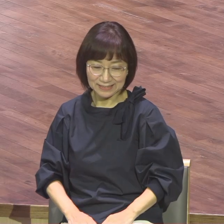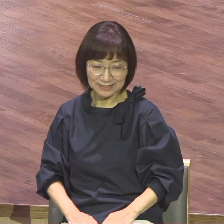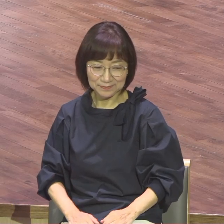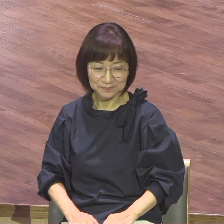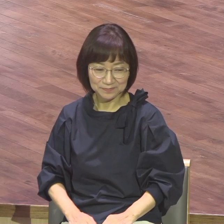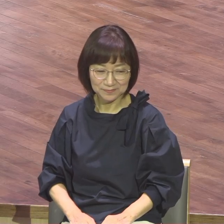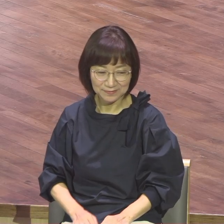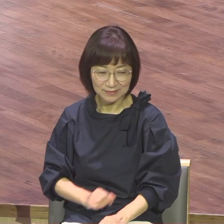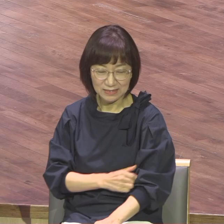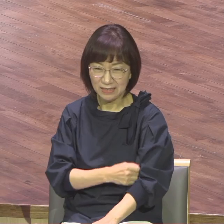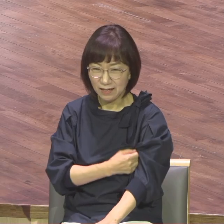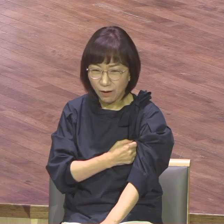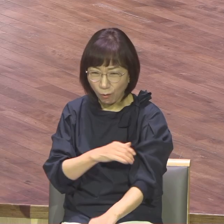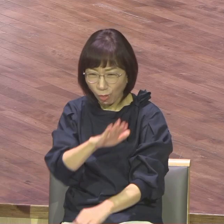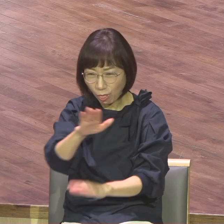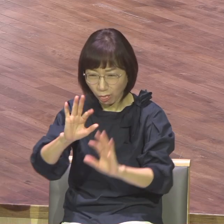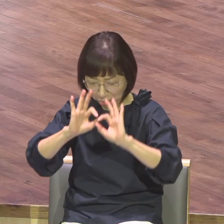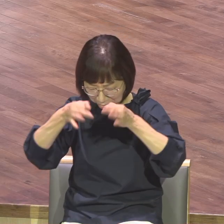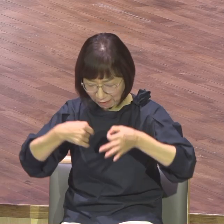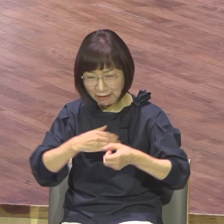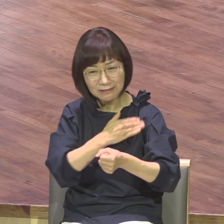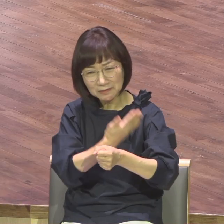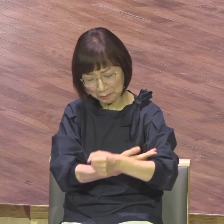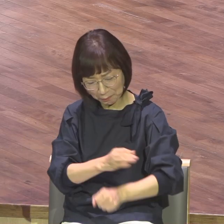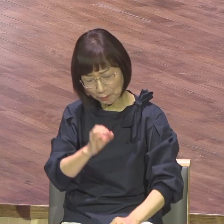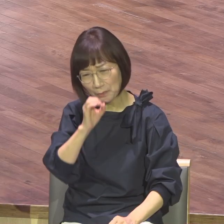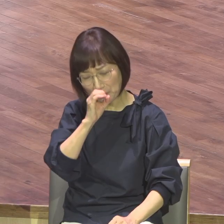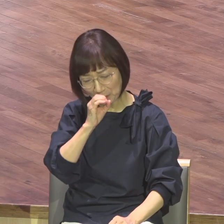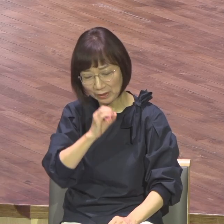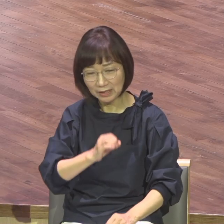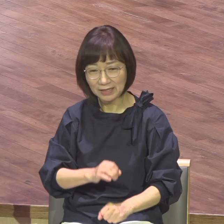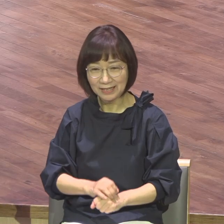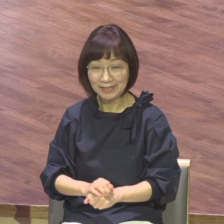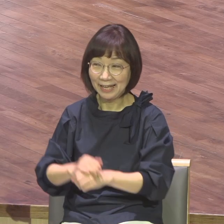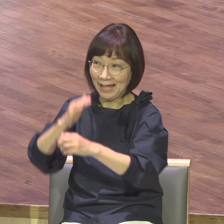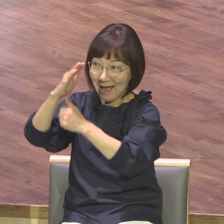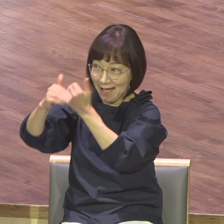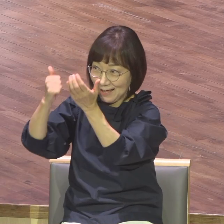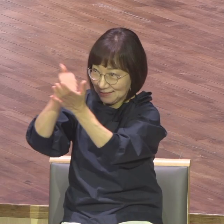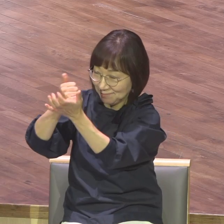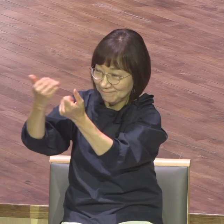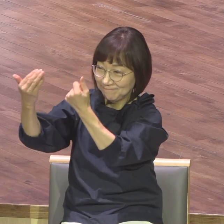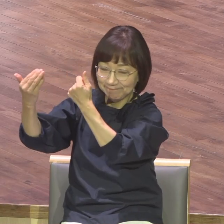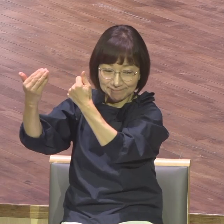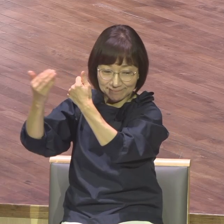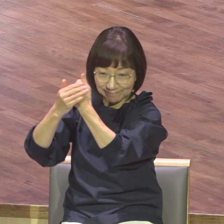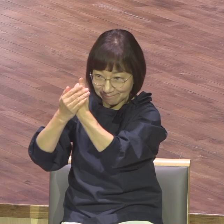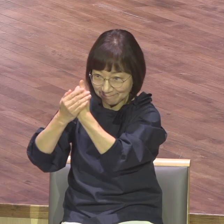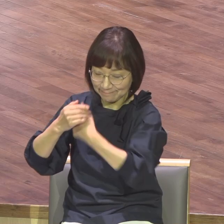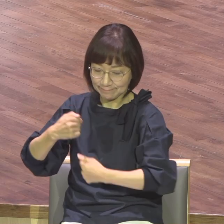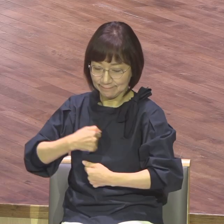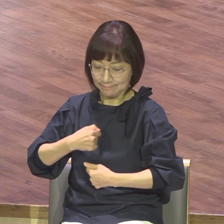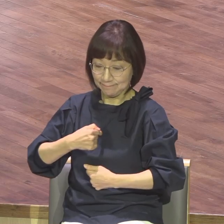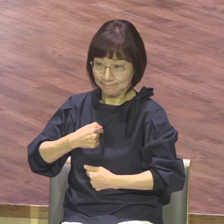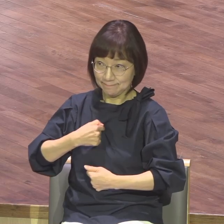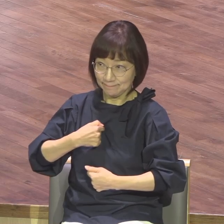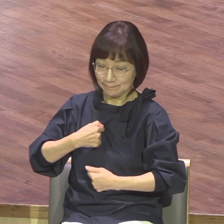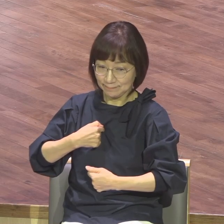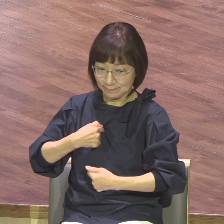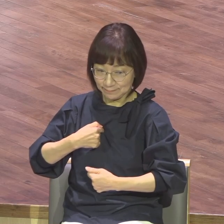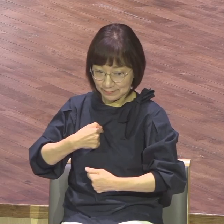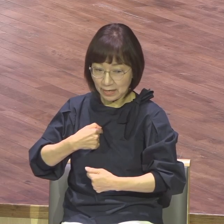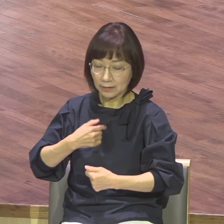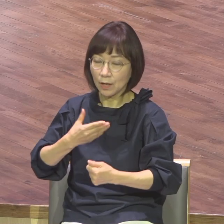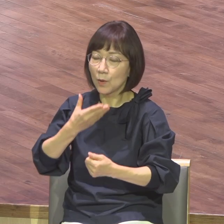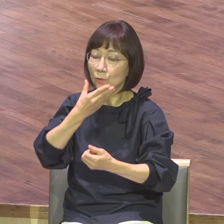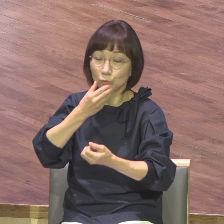뭐 잘하게 할 수 있어요. 뭐 우리가 뭘 할 수 있어요. 아무것도 못해요. 하나님이 나를 통해서 할 수 있는데